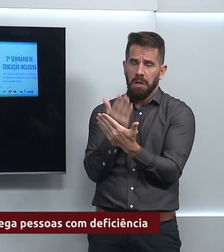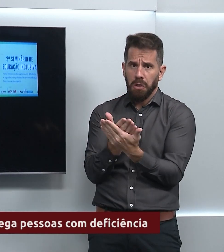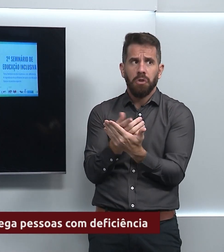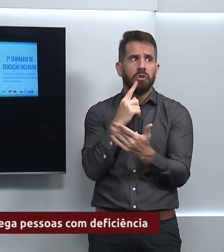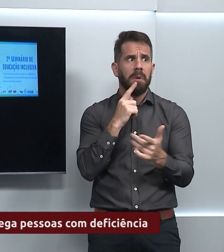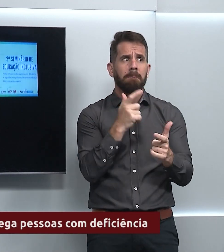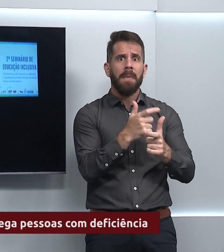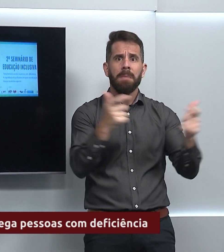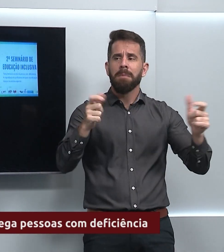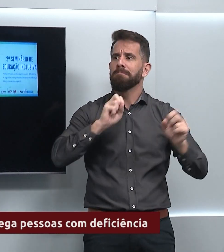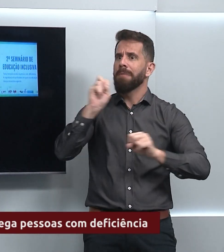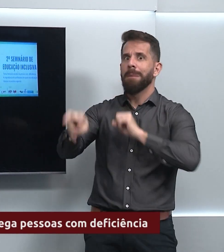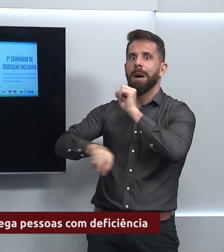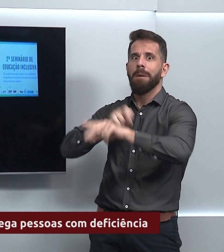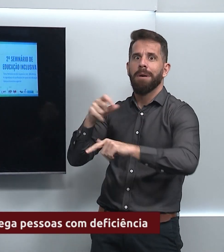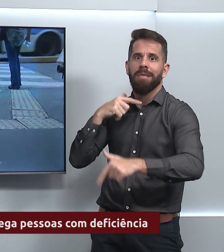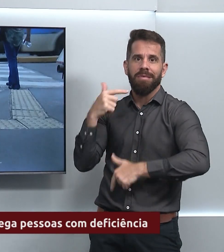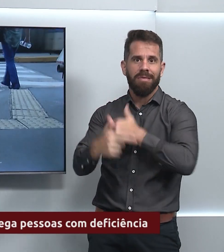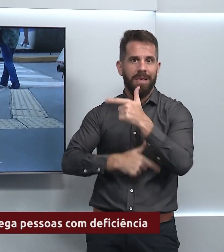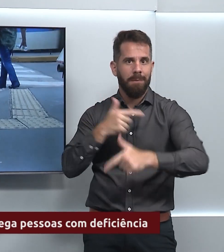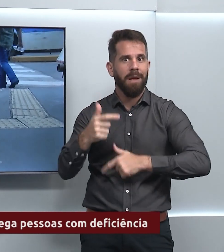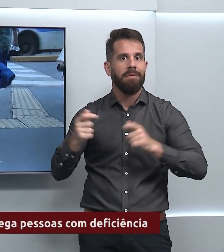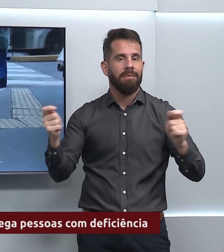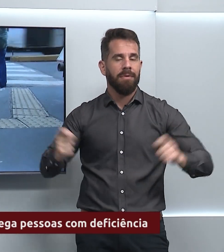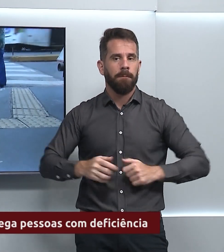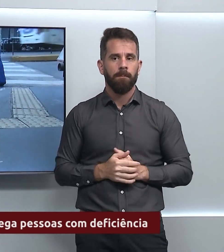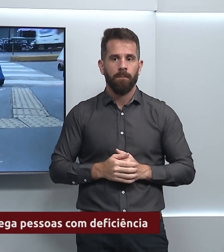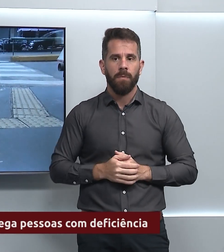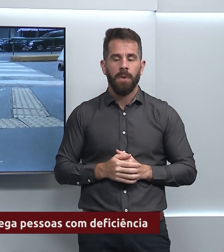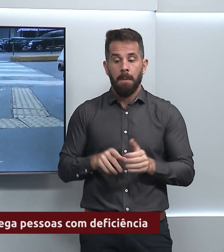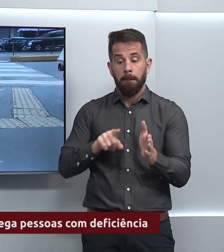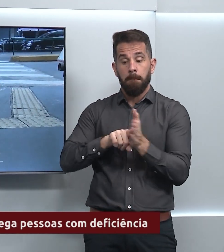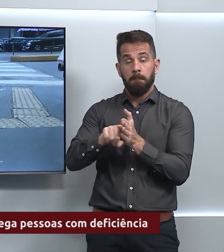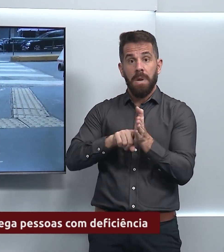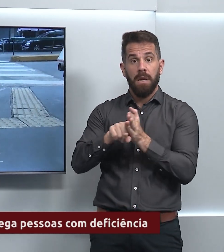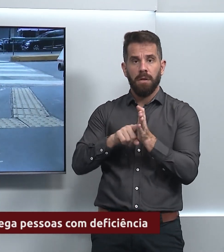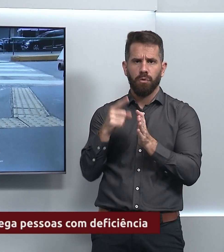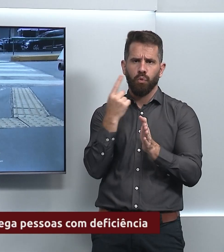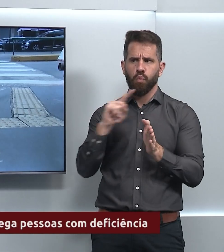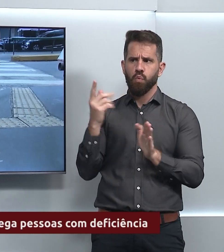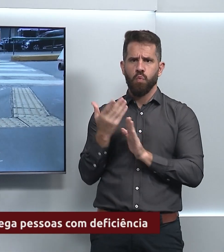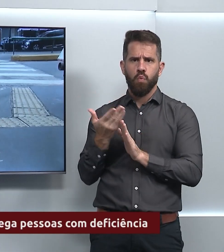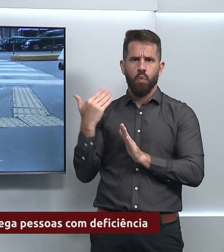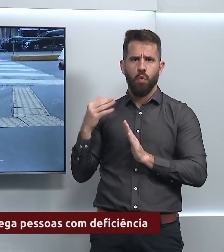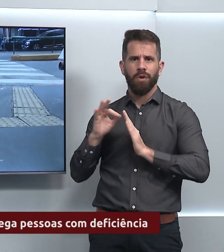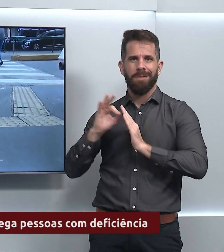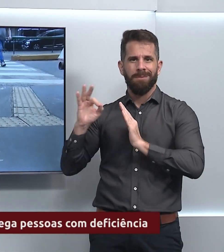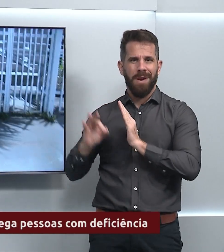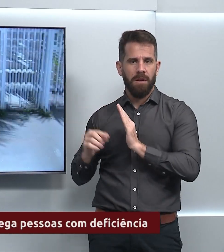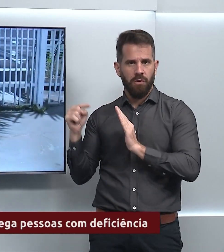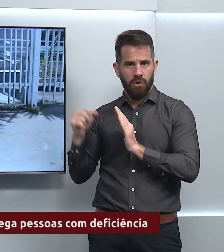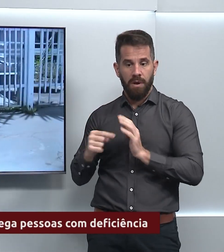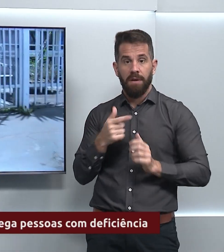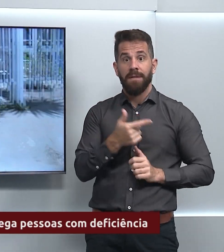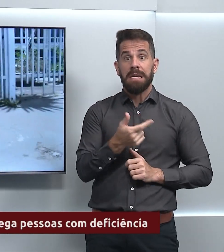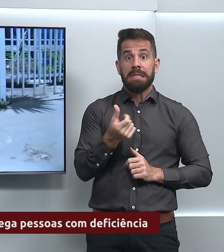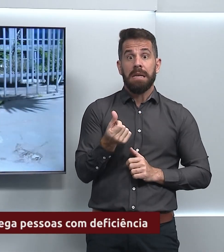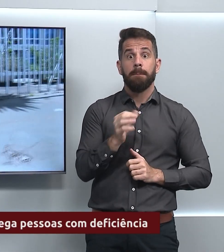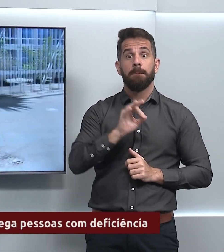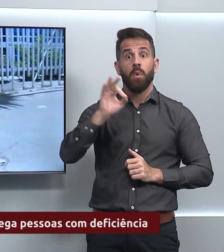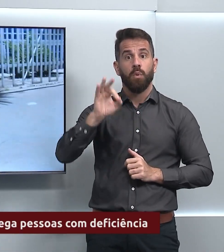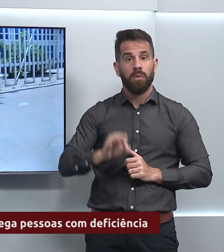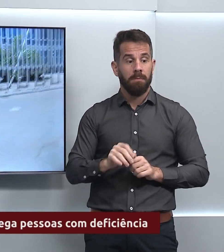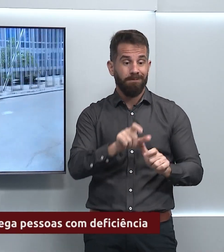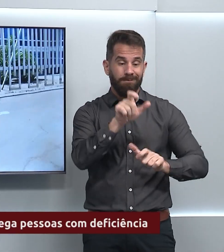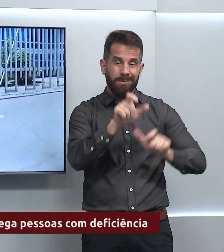empregabilidade será bem significativo. Segundo a última pesquisa do IBGE, apenas 26% das pessoas